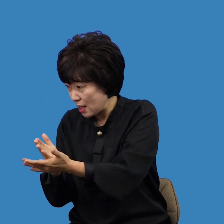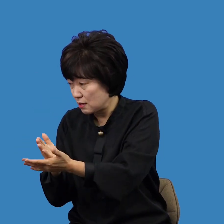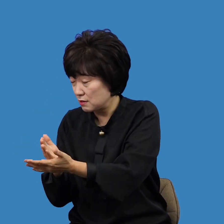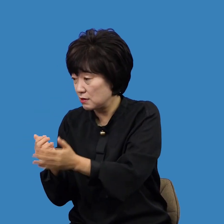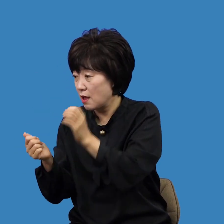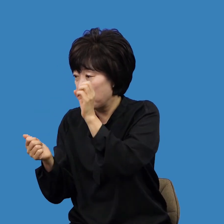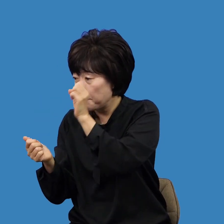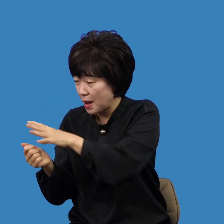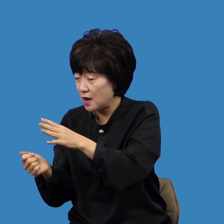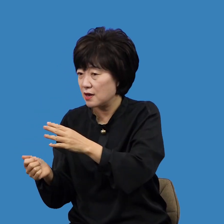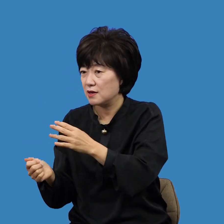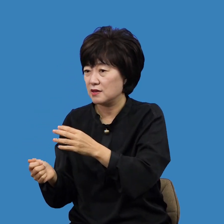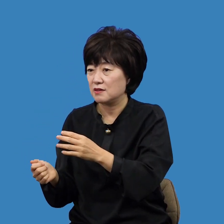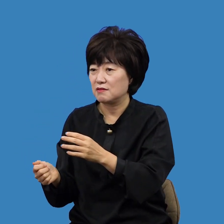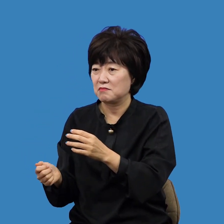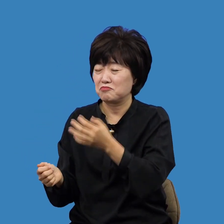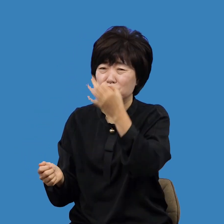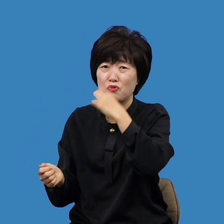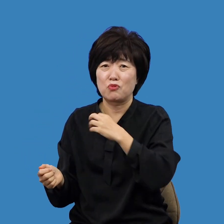말씀해봐야 소용이 없지. 걔는 영이 아니니까.